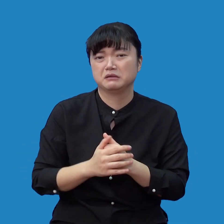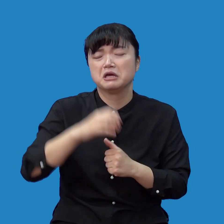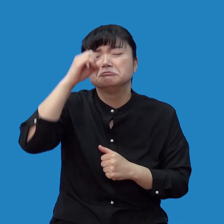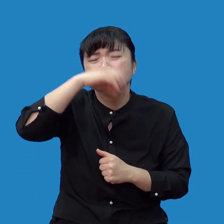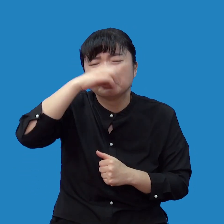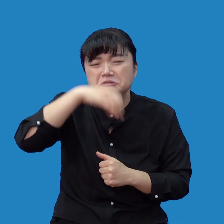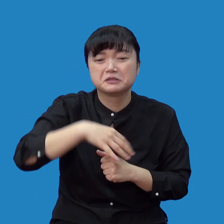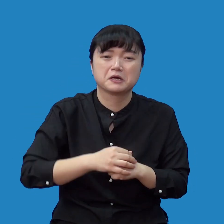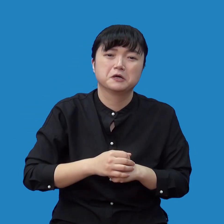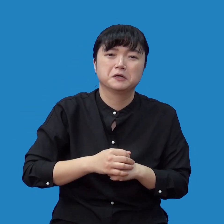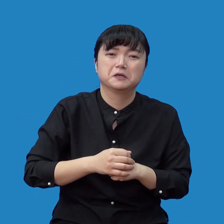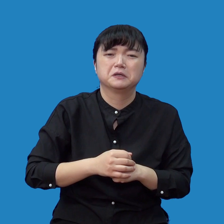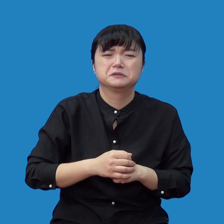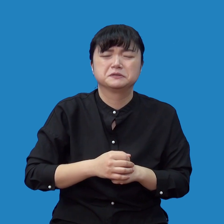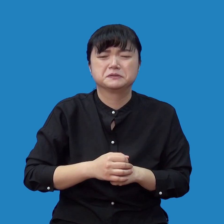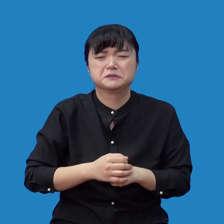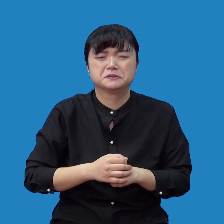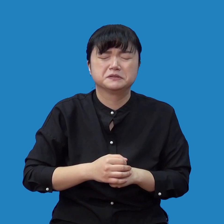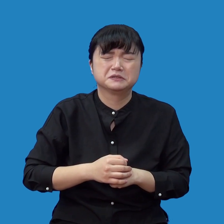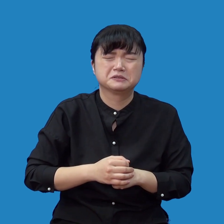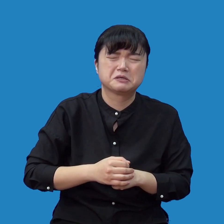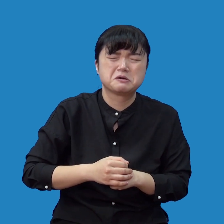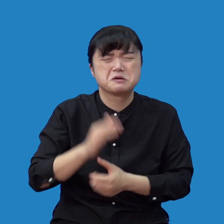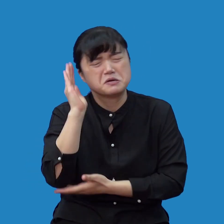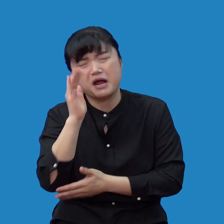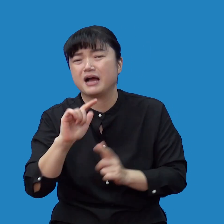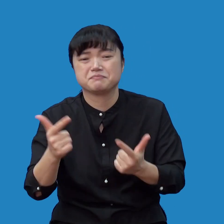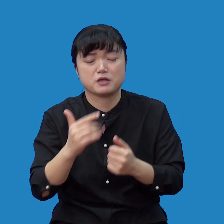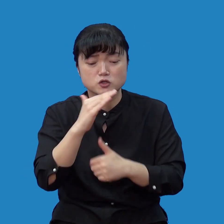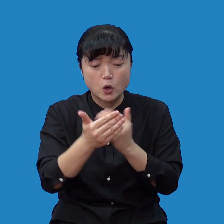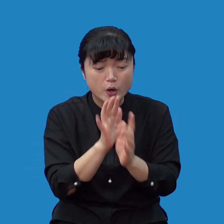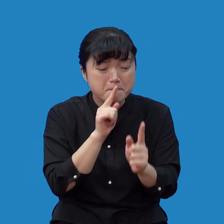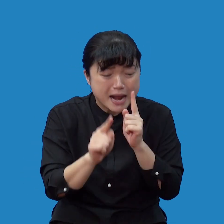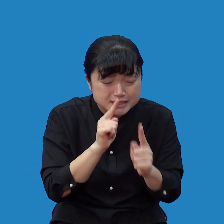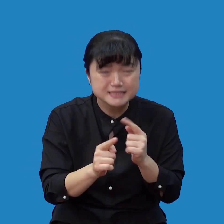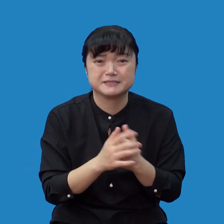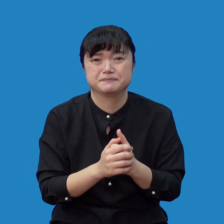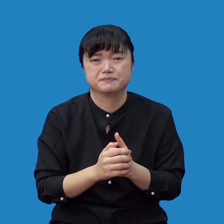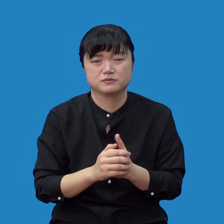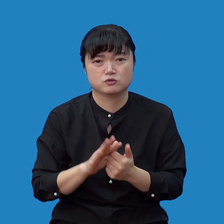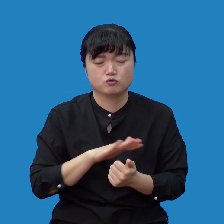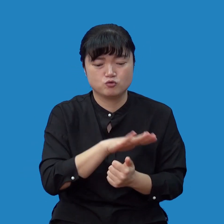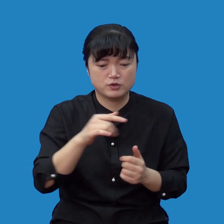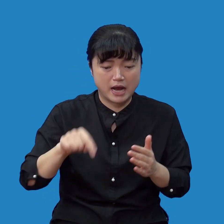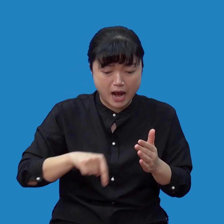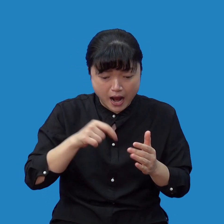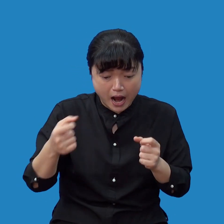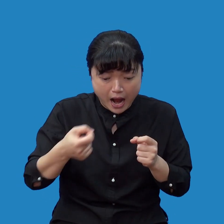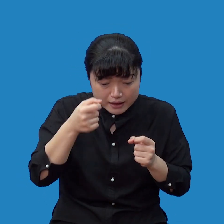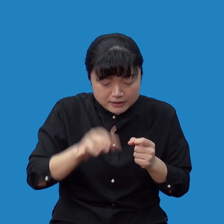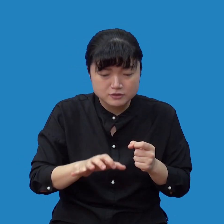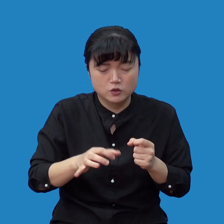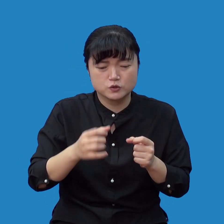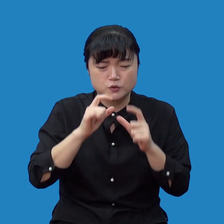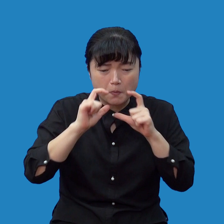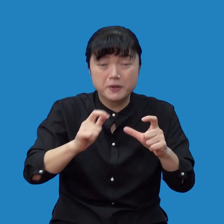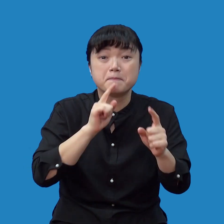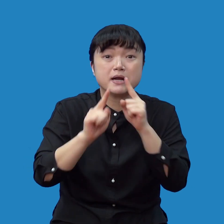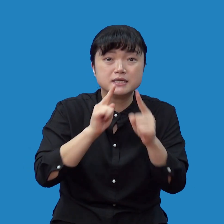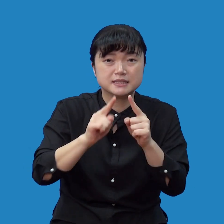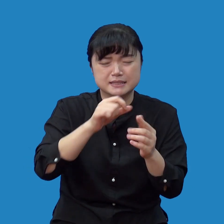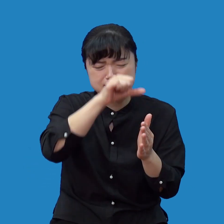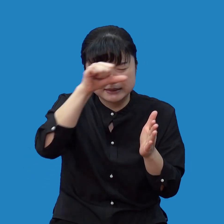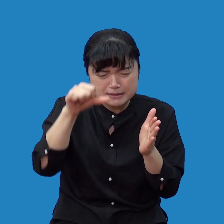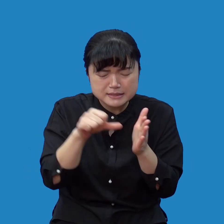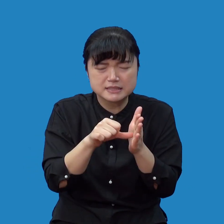레토릭으로 호소하는 게 아닙니다. 성경의 이 말씀, 우리 앞에서 지금 선포되는 이 말씀이 우리 인생의 걸음을 바꿀 수